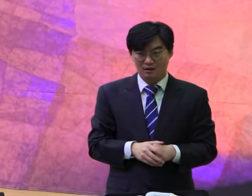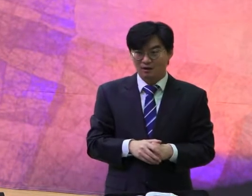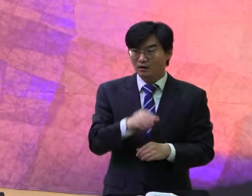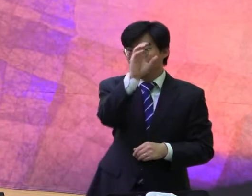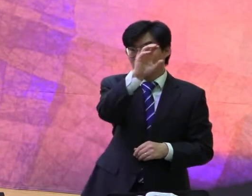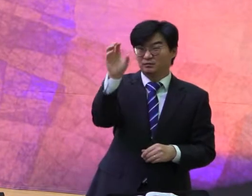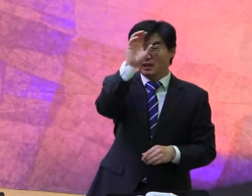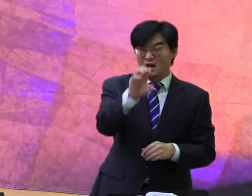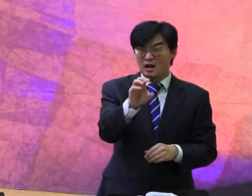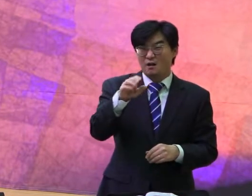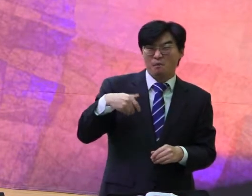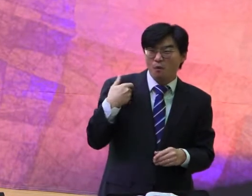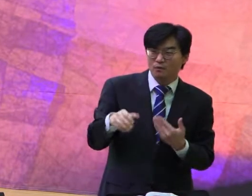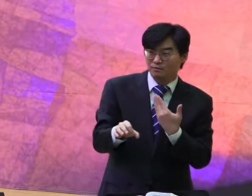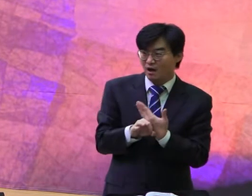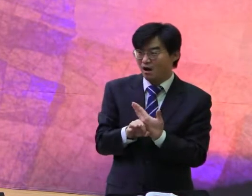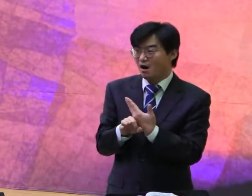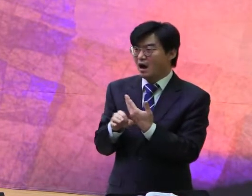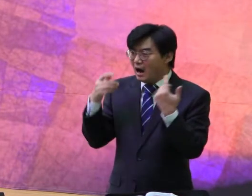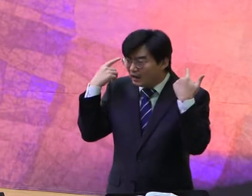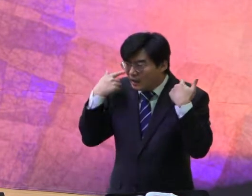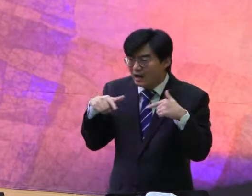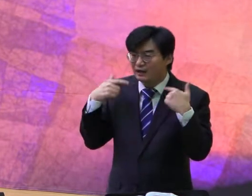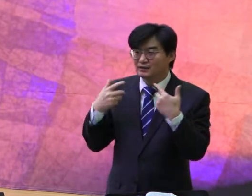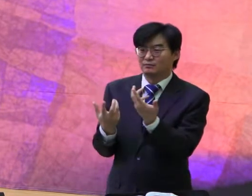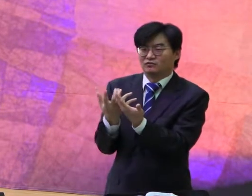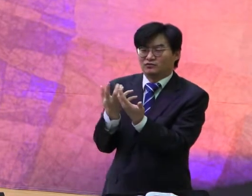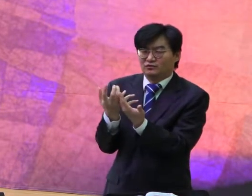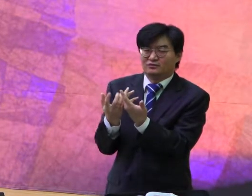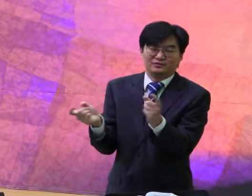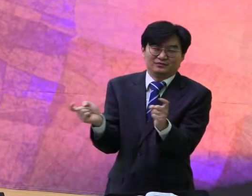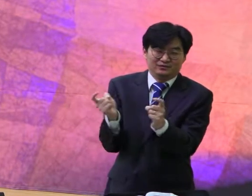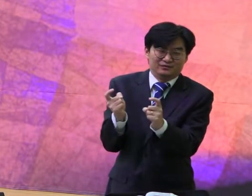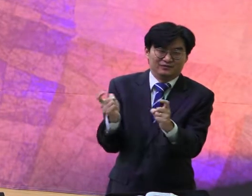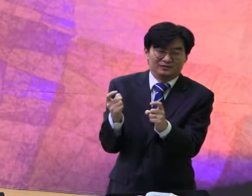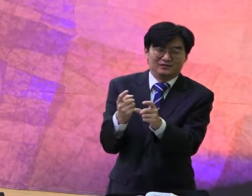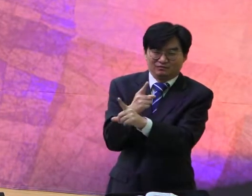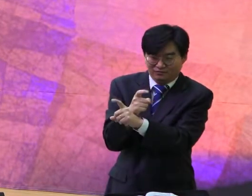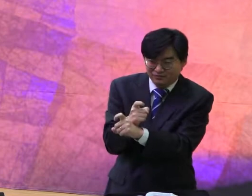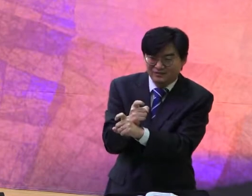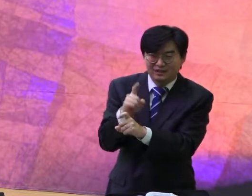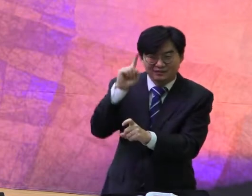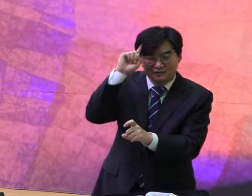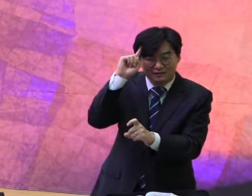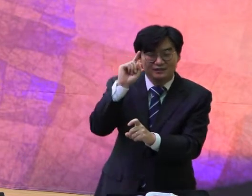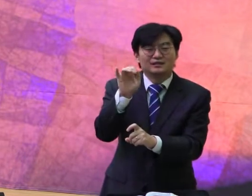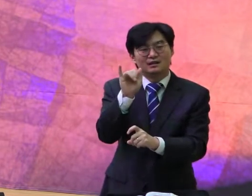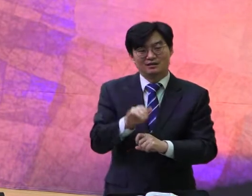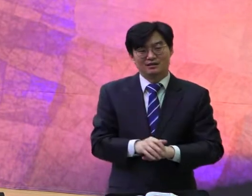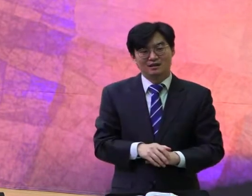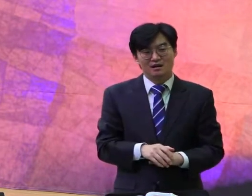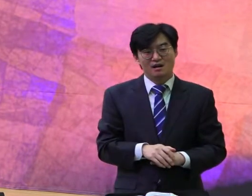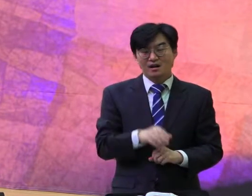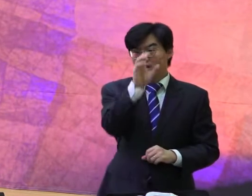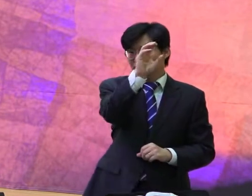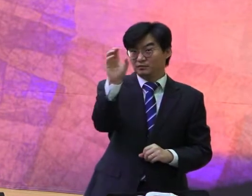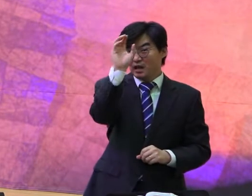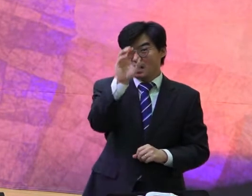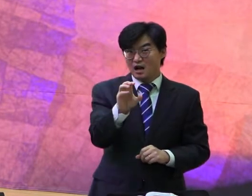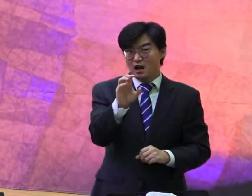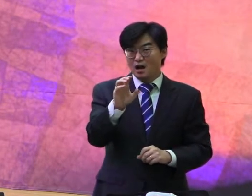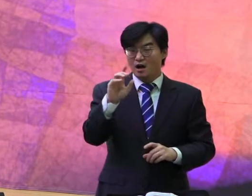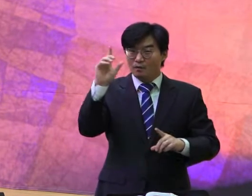십자가에 뿌리 내리고 그 복음의 진리를 깨닫고 신앙이 시작되고 신앙이 성장할 수